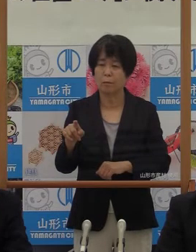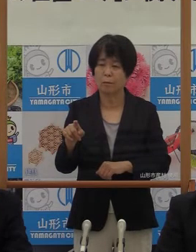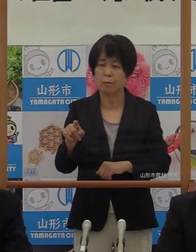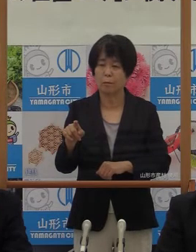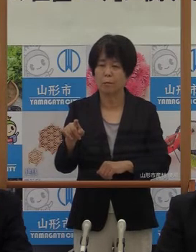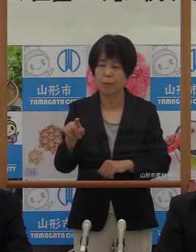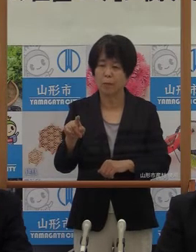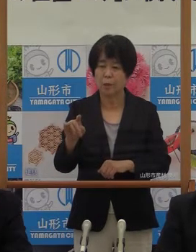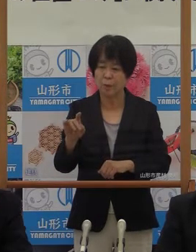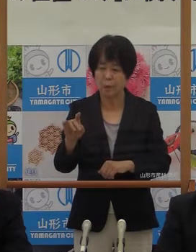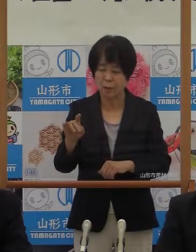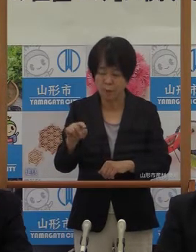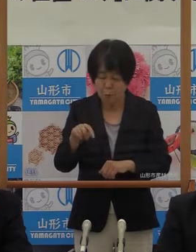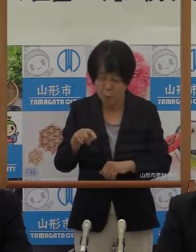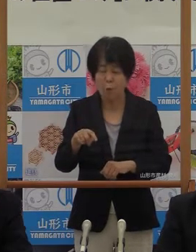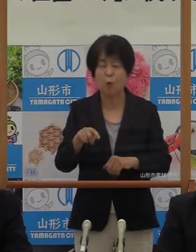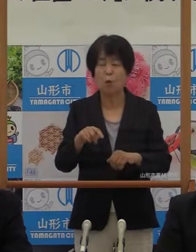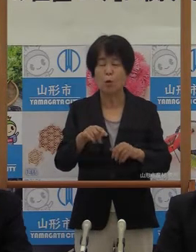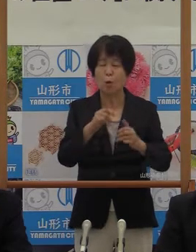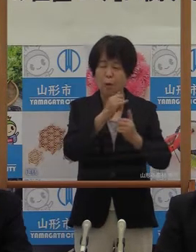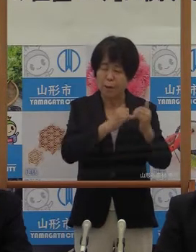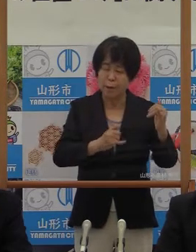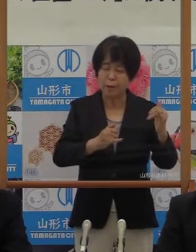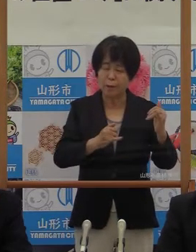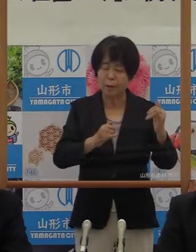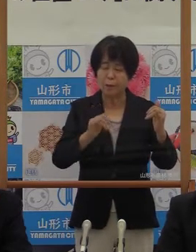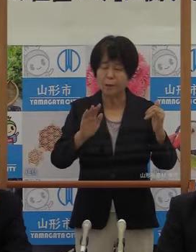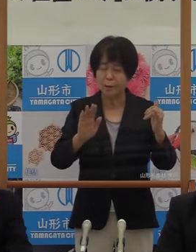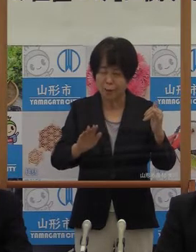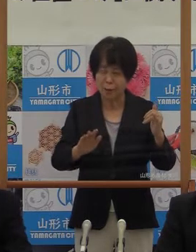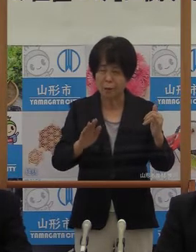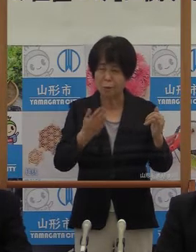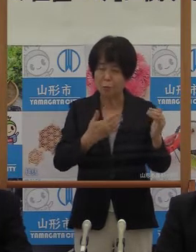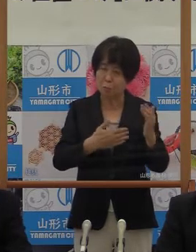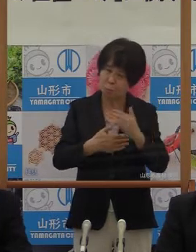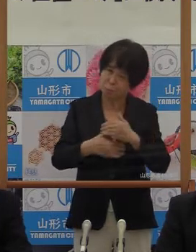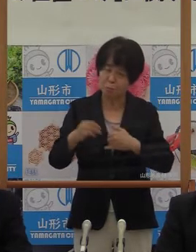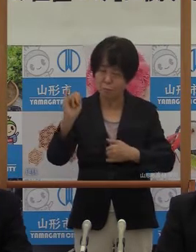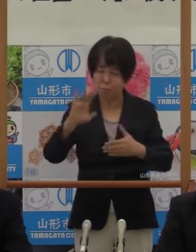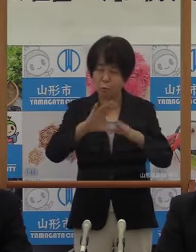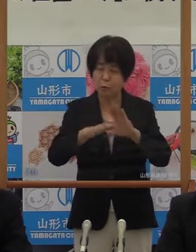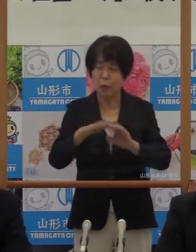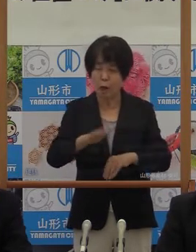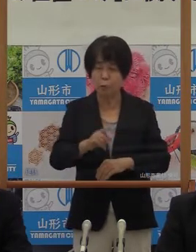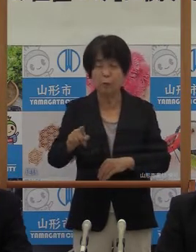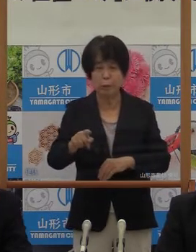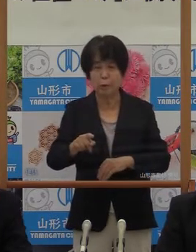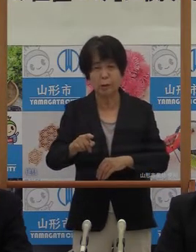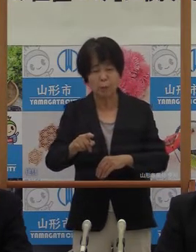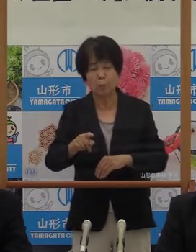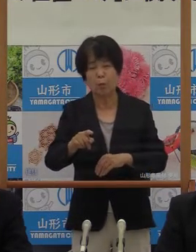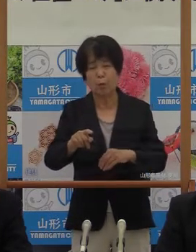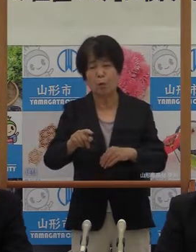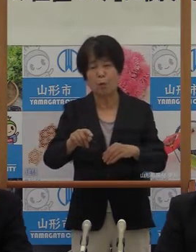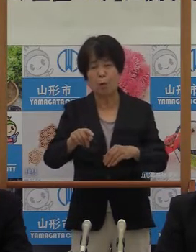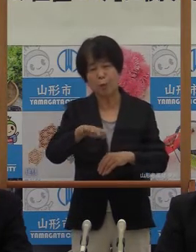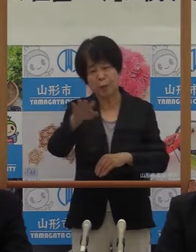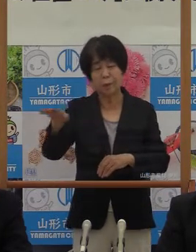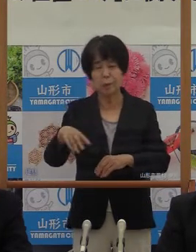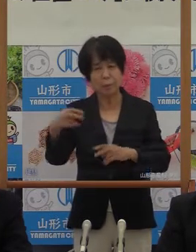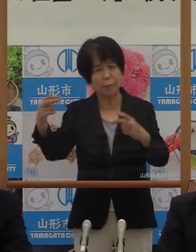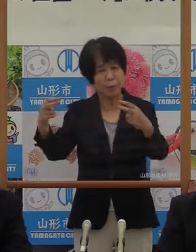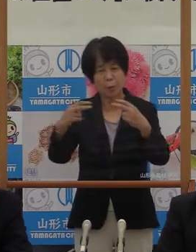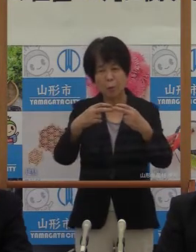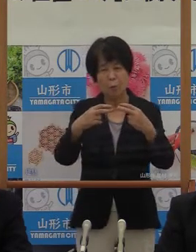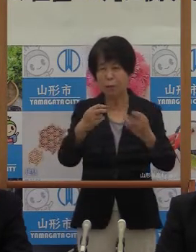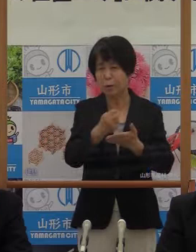広くそれを見ていただける場がなかったということも、これはもともとのこれ課題でありましたので、そうしたこともこれを機にですね、解